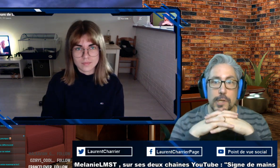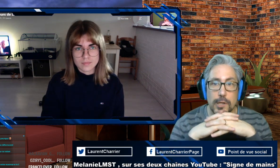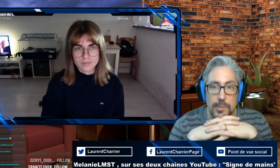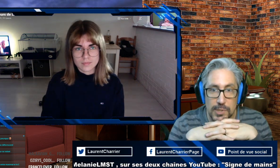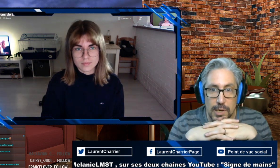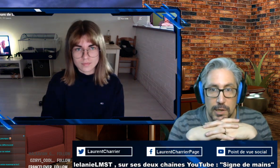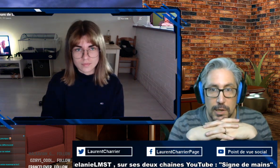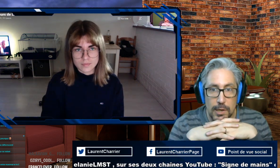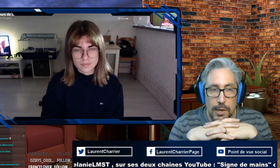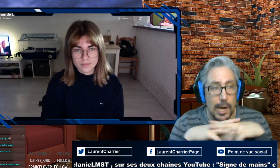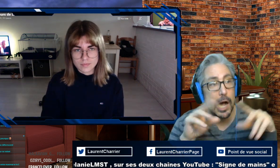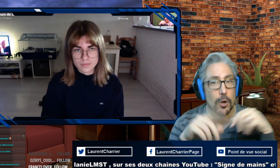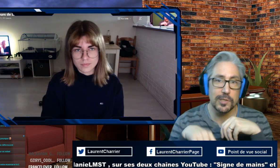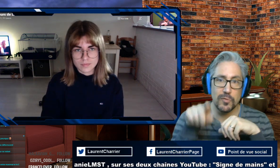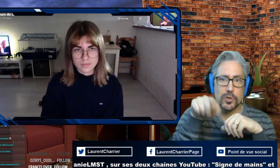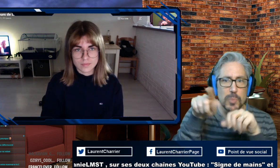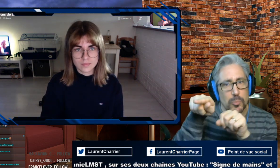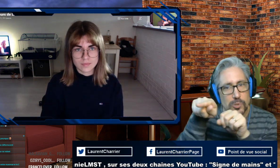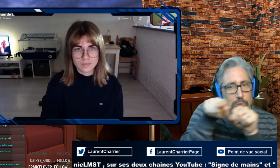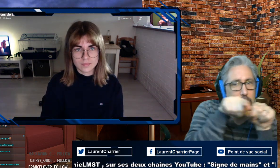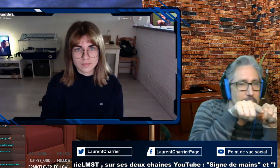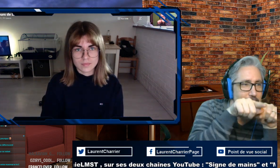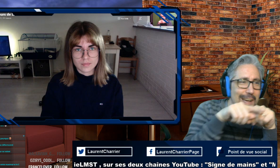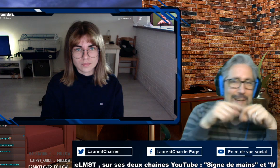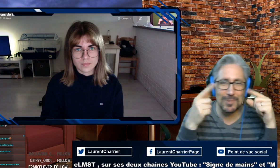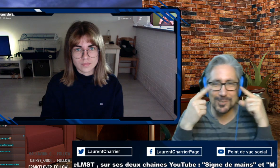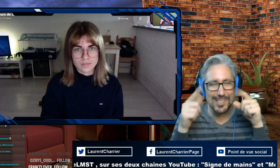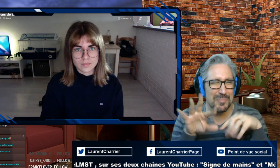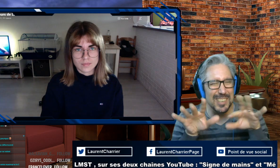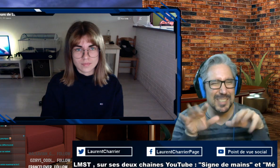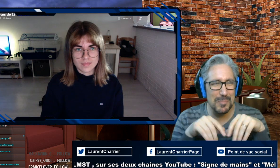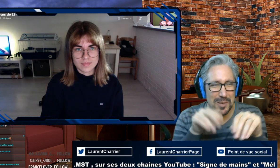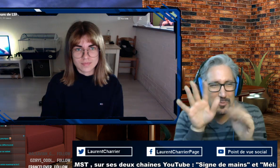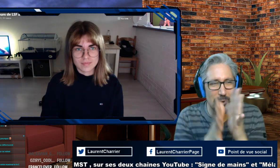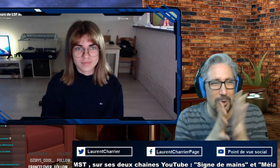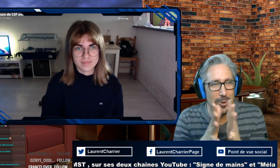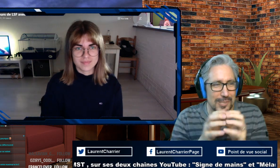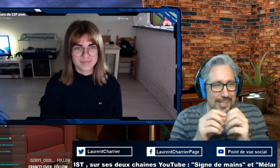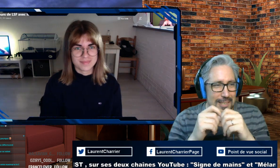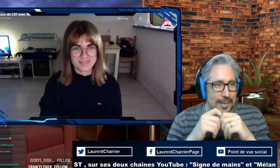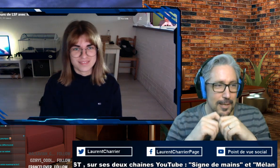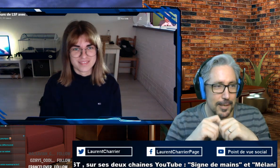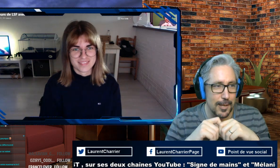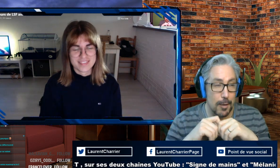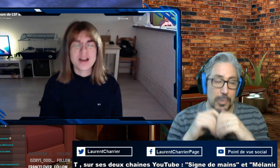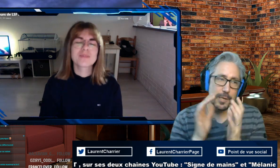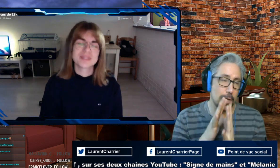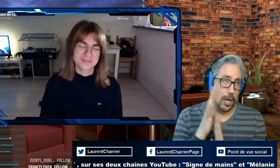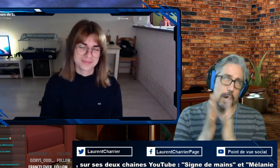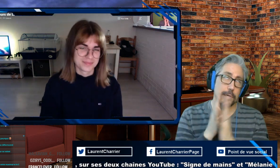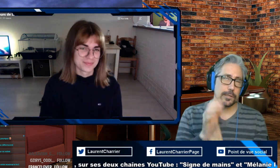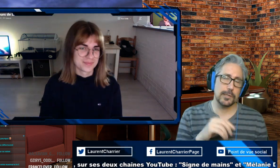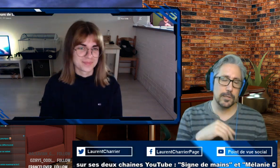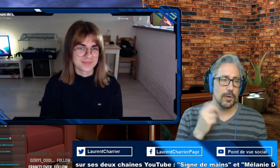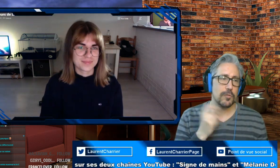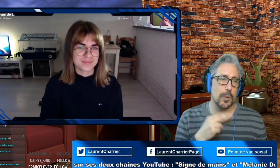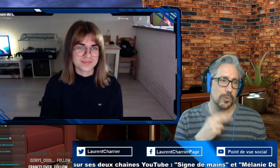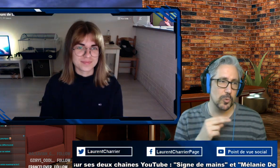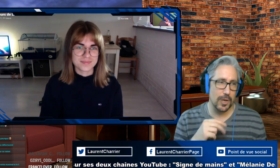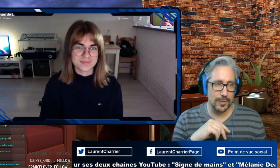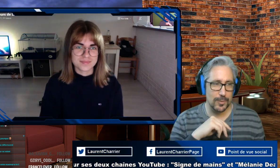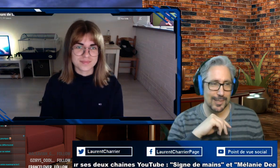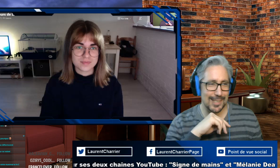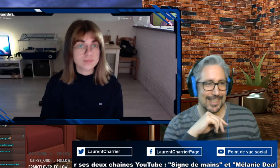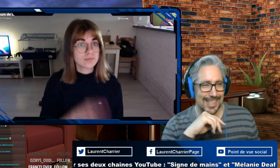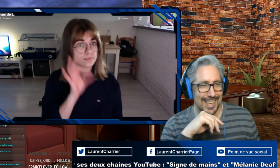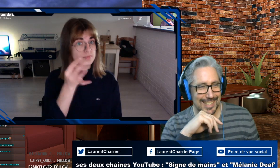minutes, je regarde comme ça. Alors des fois je mets pause, je reviens en arrière parce que j'ai pas bien vu le signe. Ah Mais oui. ah, il signe vraiment